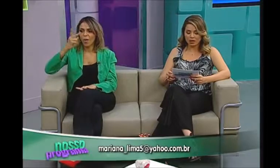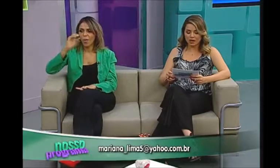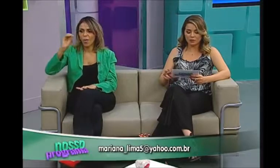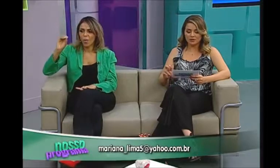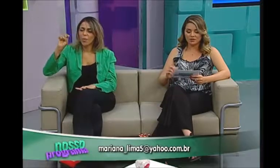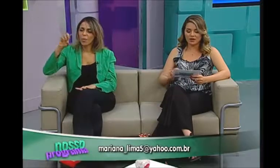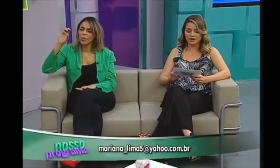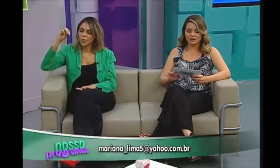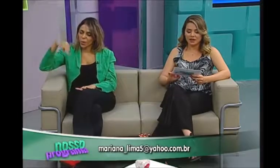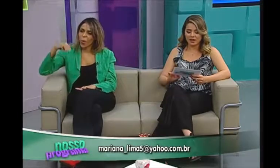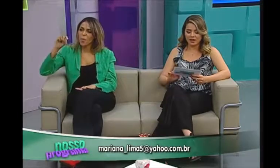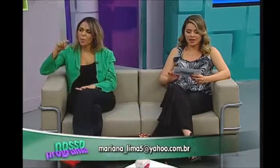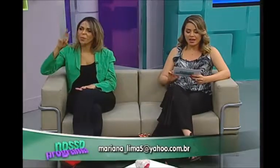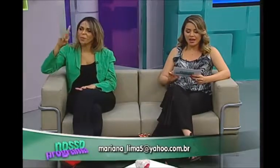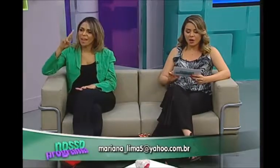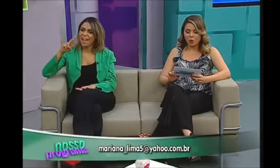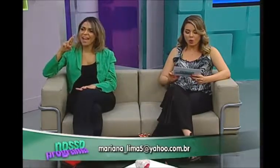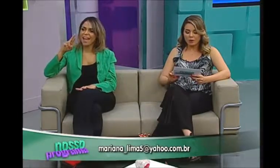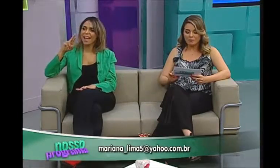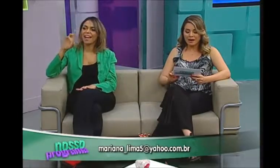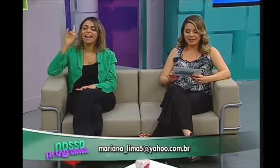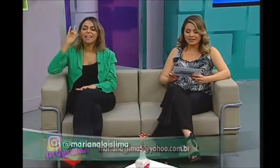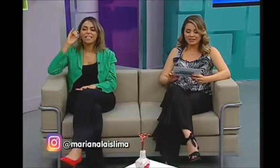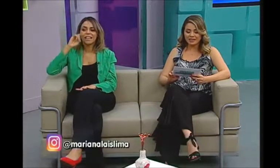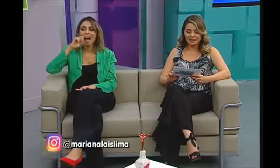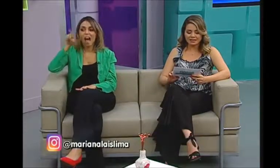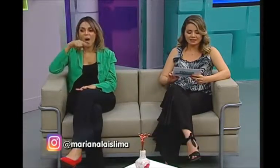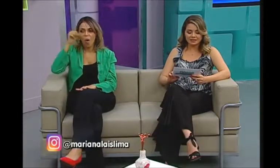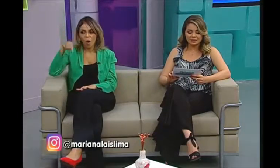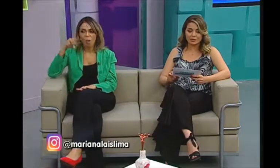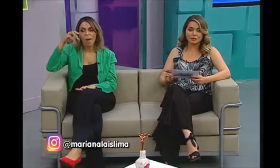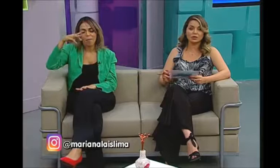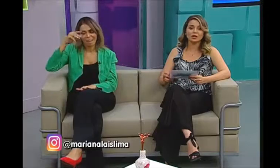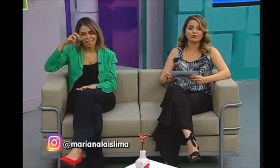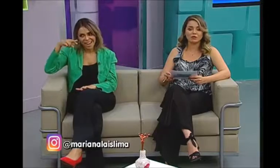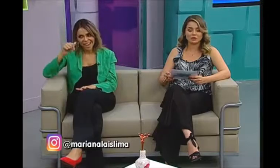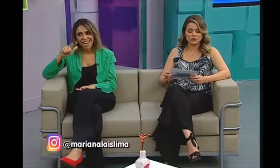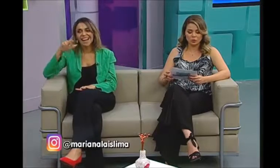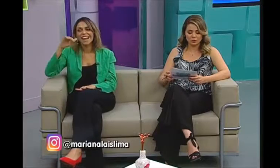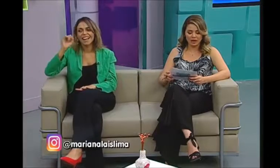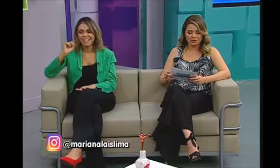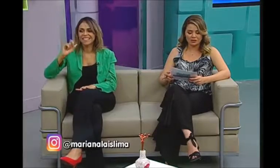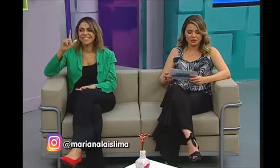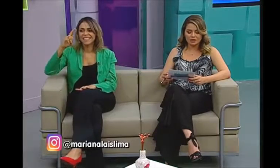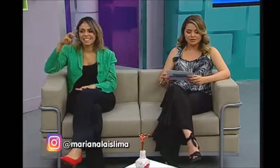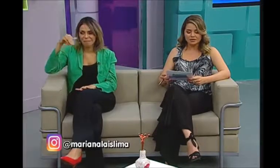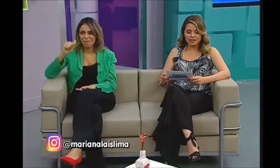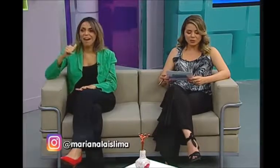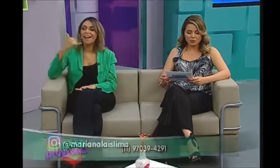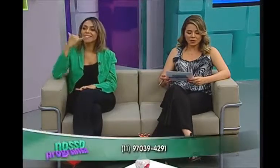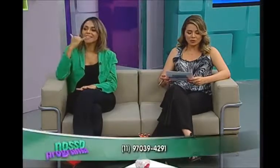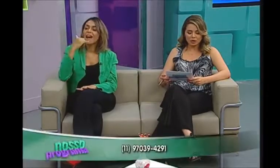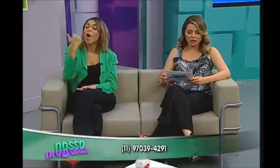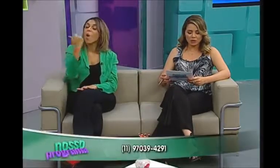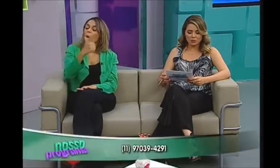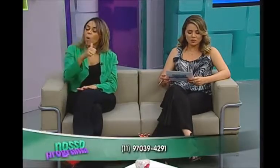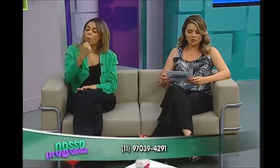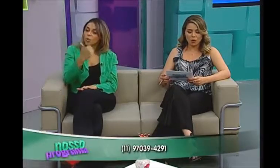@yahoo.com.br. O Instagram dela é @Mariana Laís Lima. E o telefone de contato, 0 operadora 11